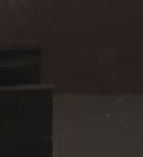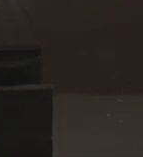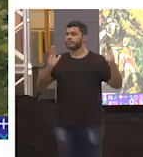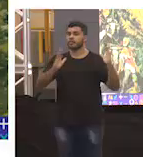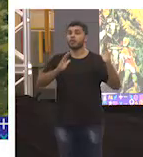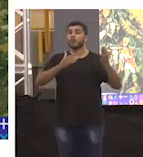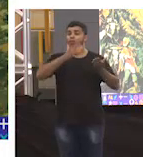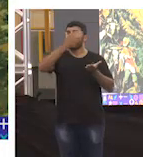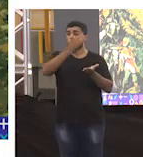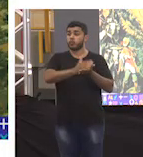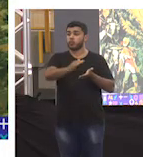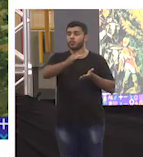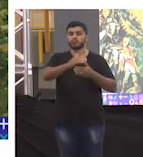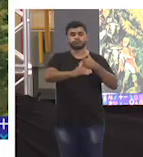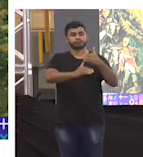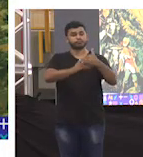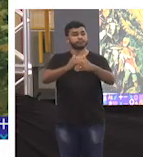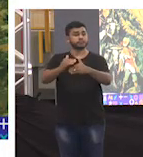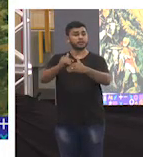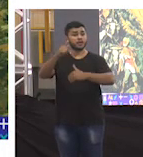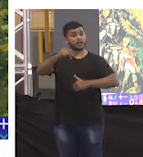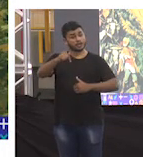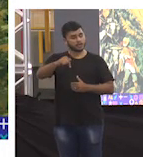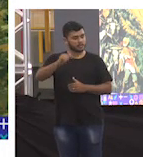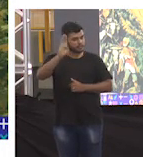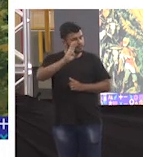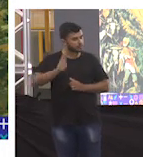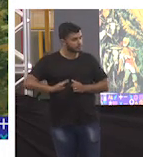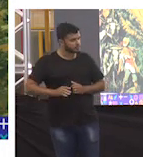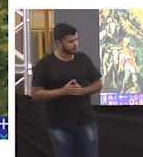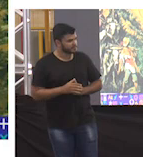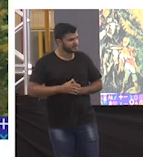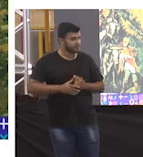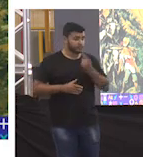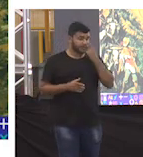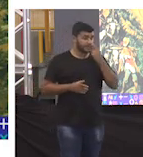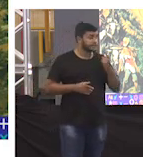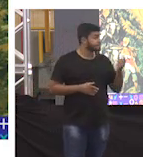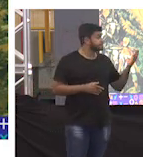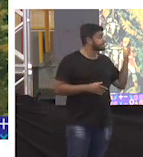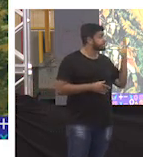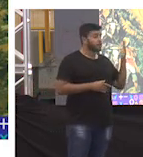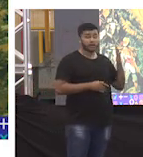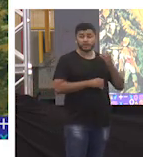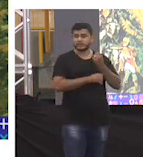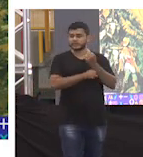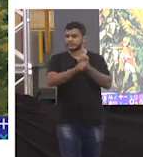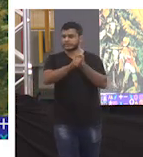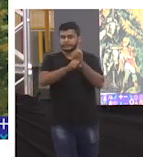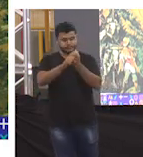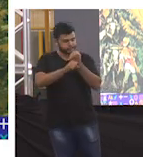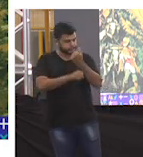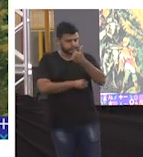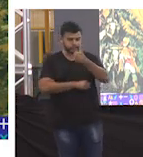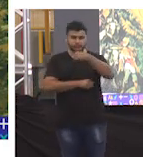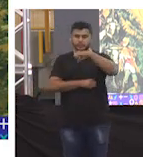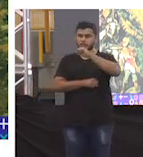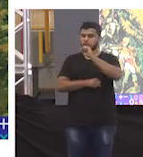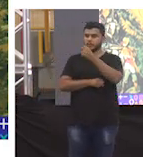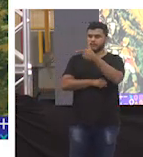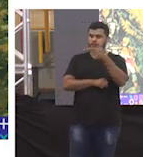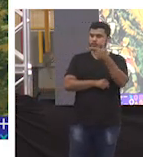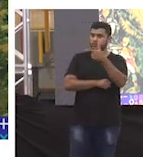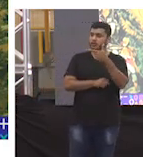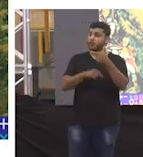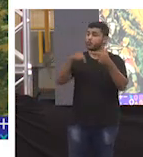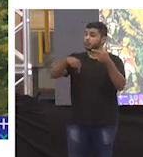se desenvolve? O romantismo se desenvolve no contexto da independência do Brasil. A independência